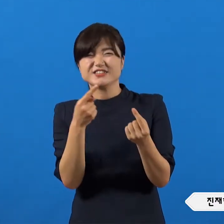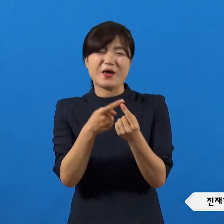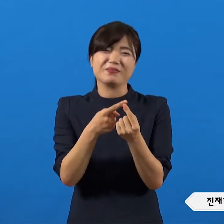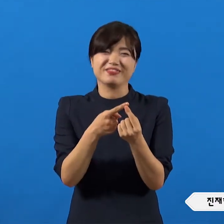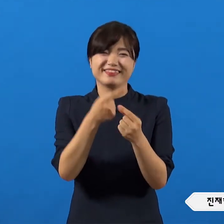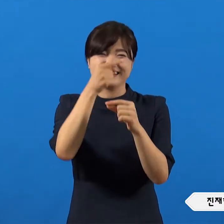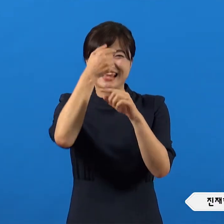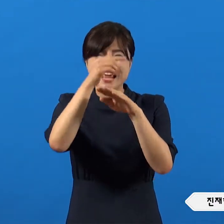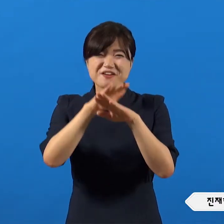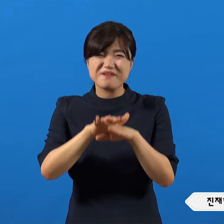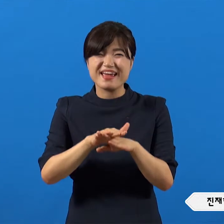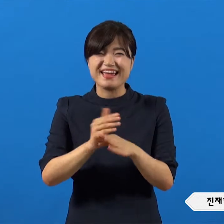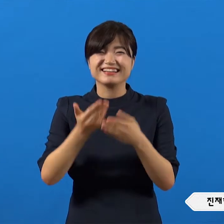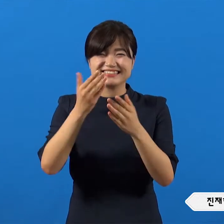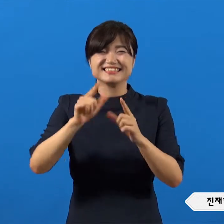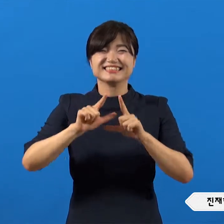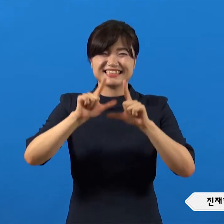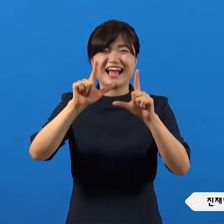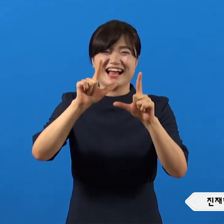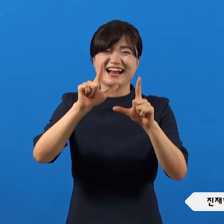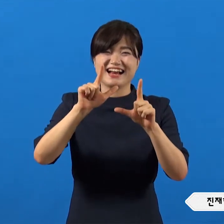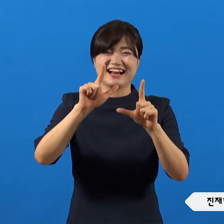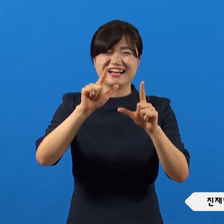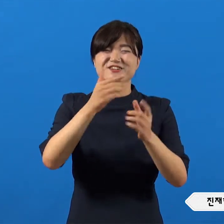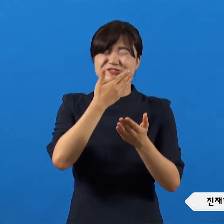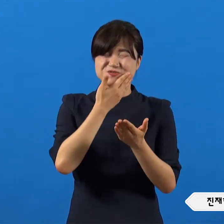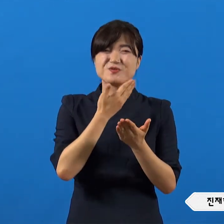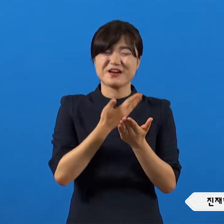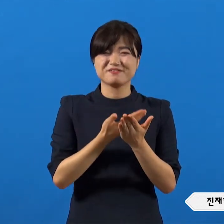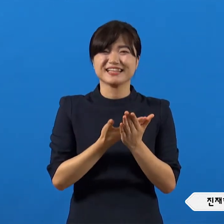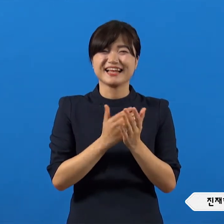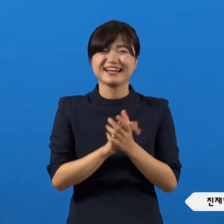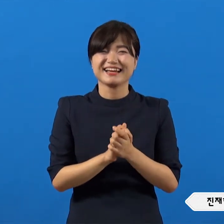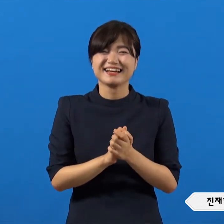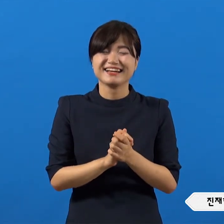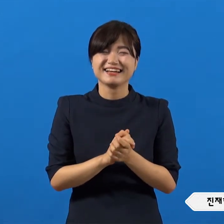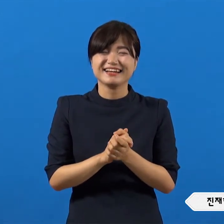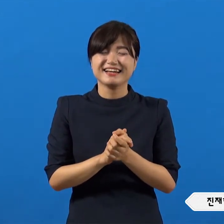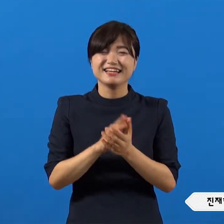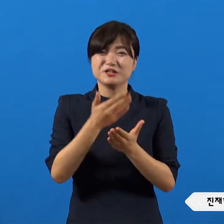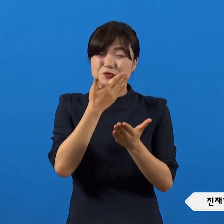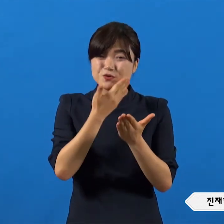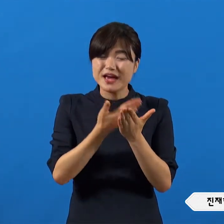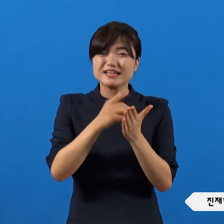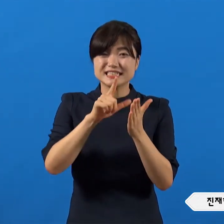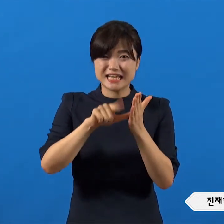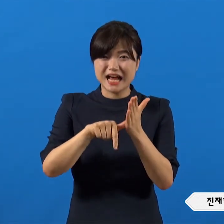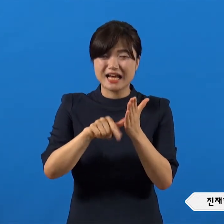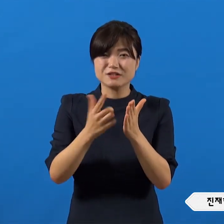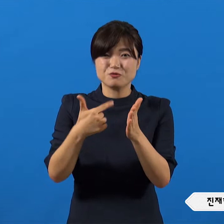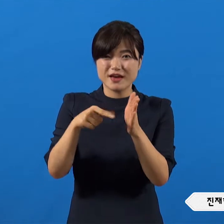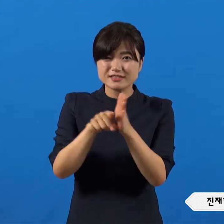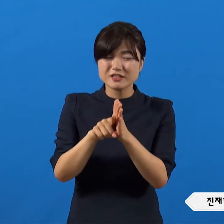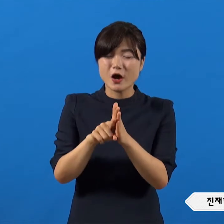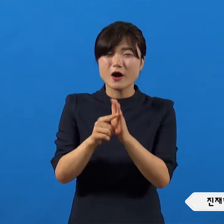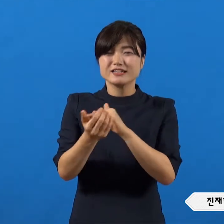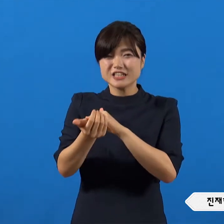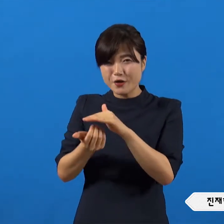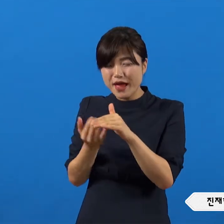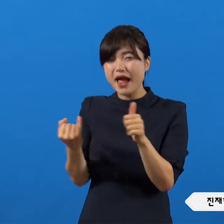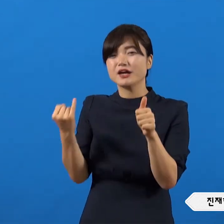발을 들여놓는 중요한 시간을 갖습니다. 이런 귀한 시간이 있기 위해서 아름다운 또 결혼과 가정을